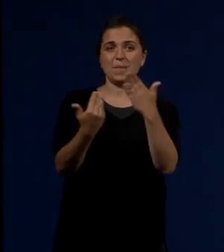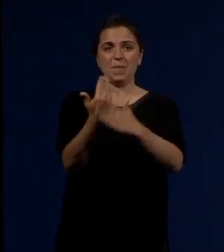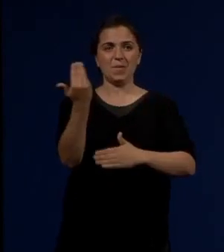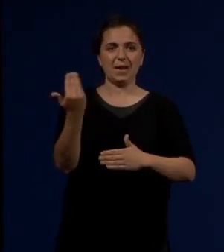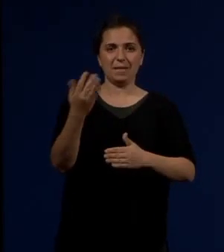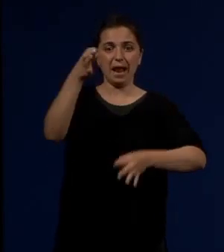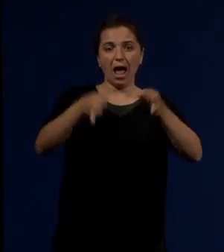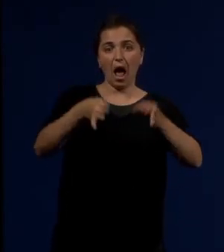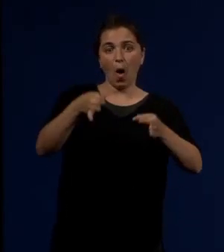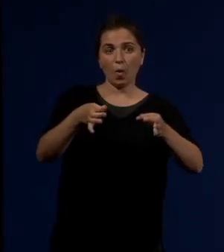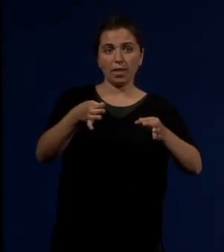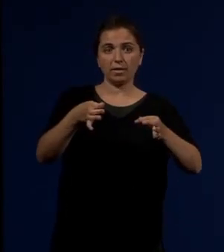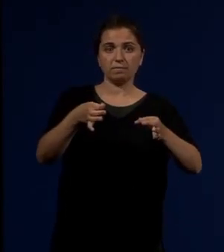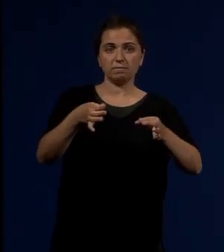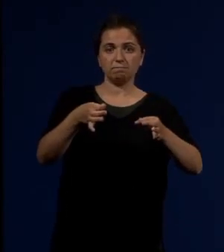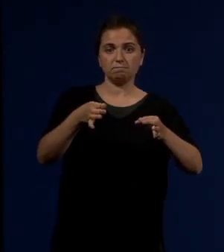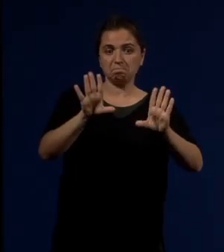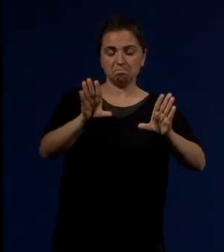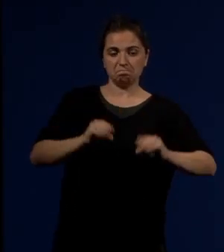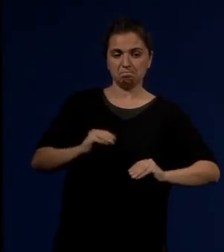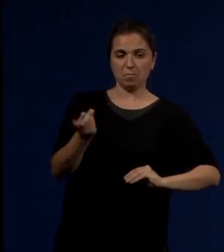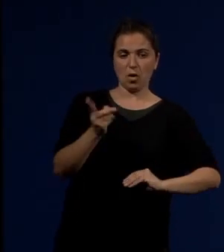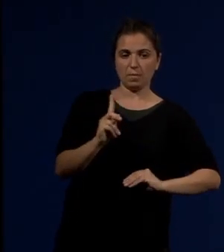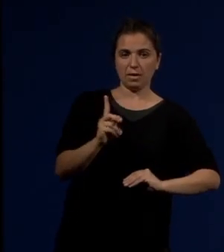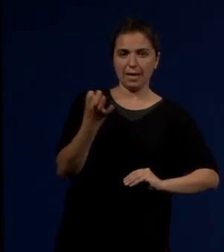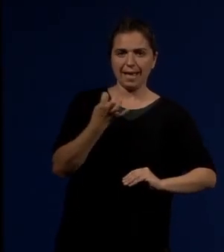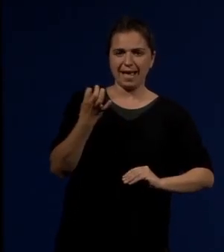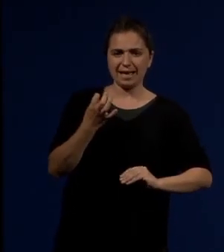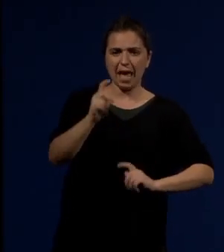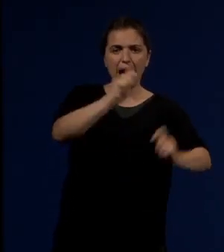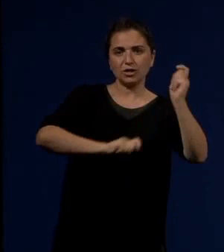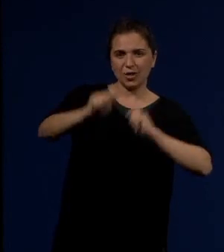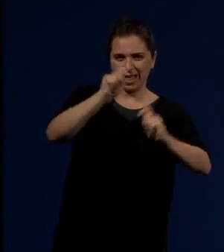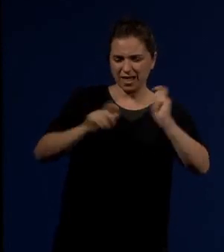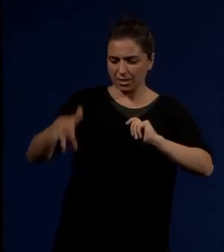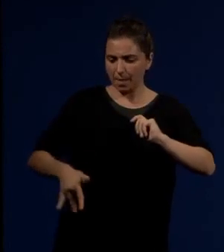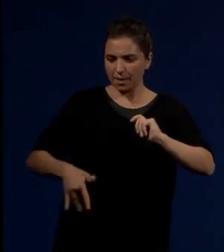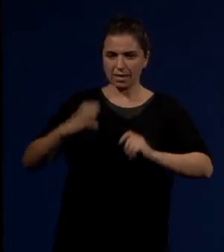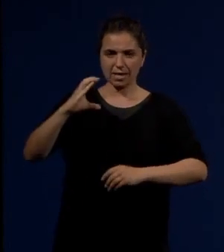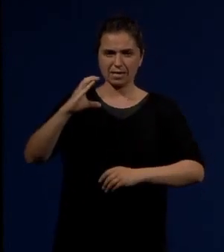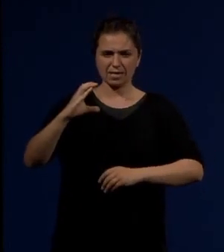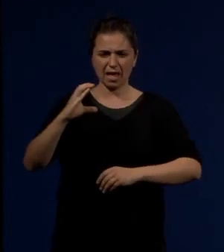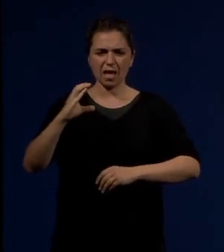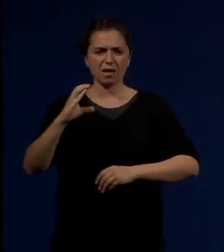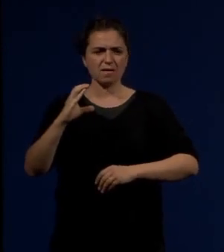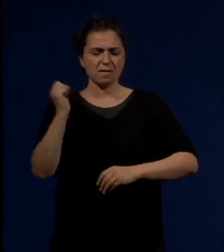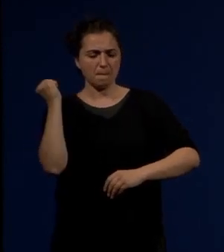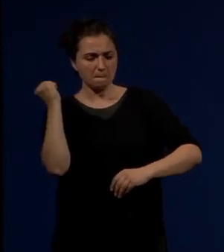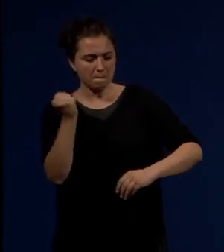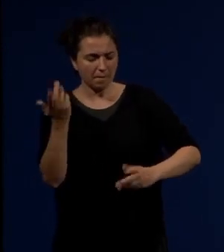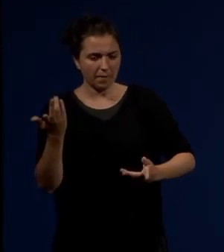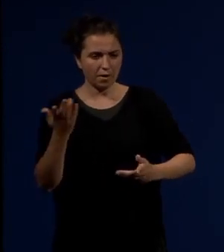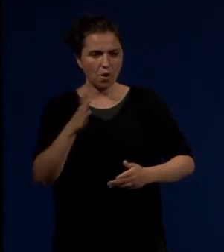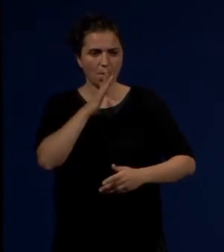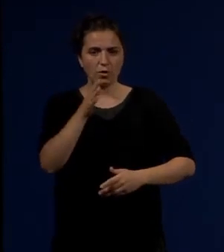xuíz non admitía adiante a denuncia presentada polas asociacións de vítimas da hepatite C por homicidio imprudente. E tuven que contestarlle, non, perdona,